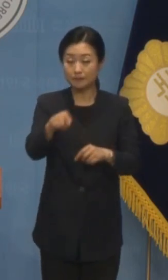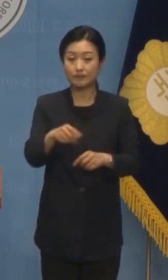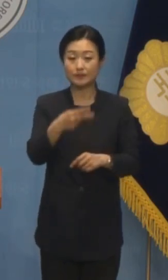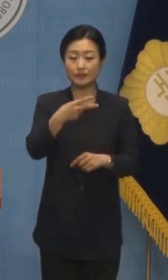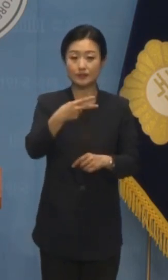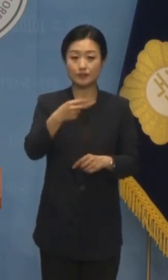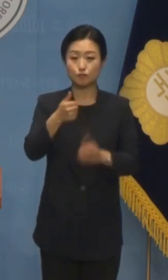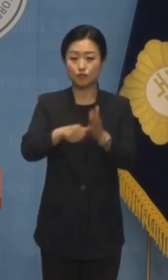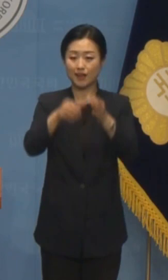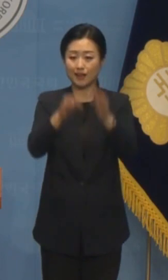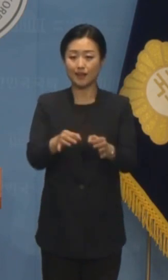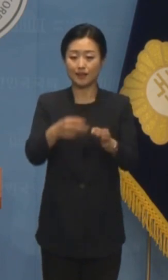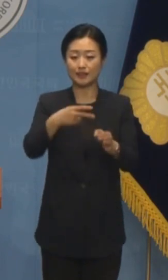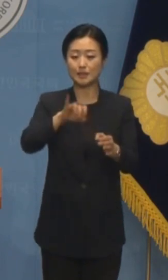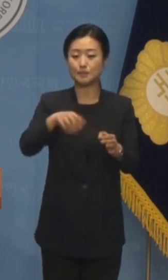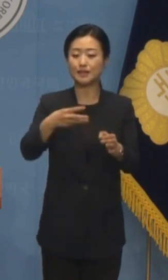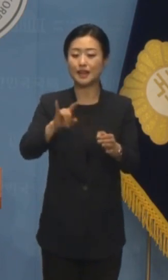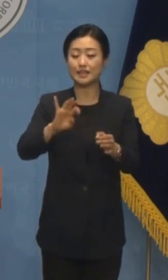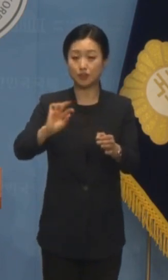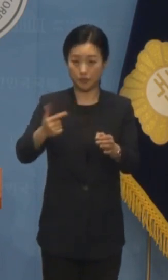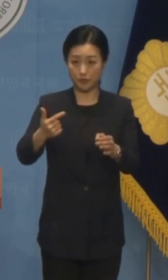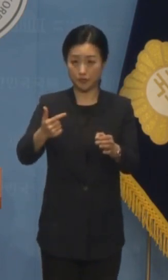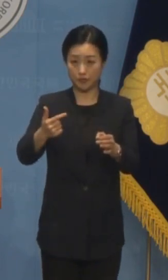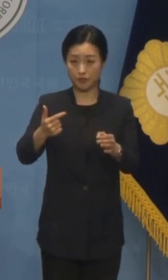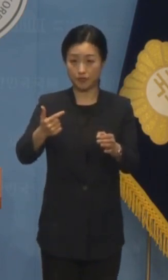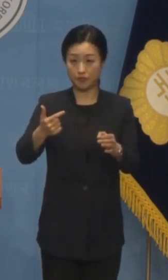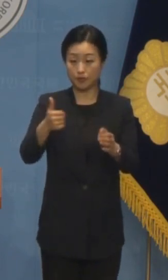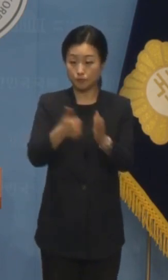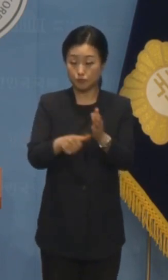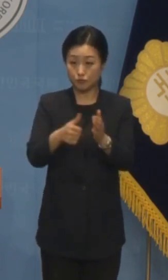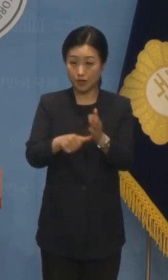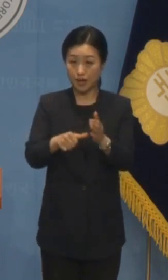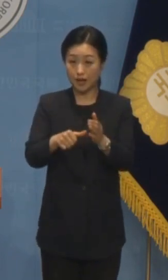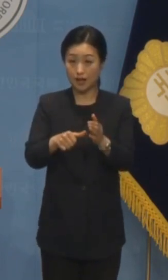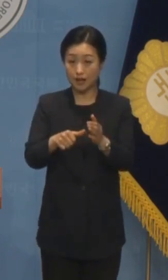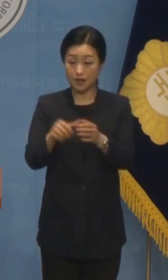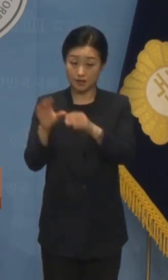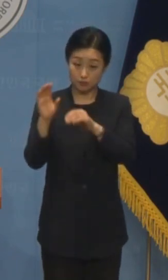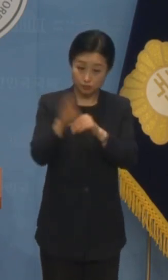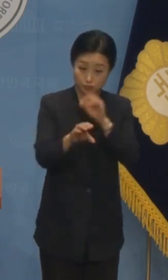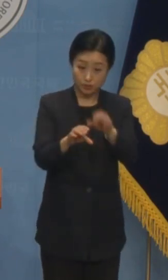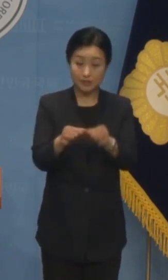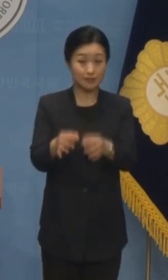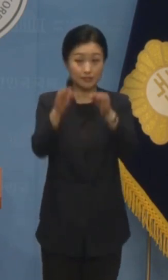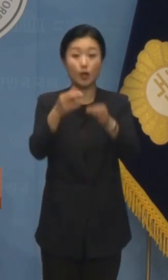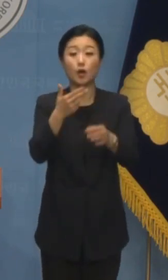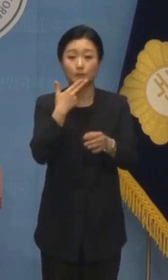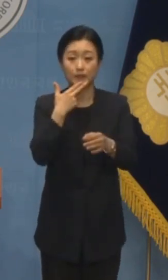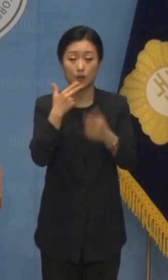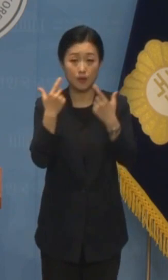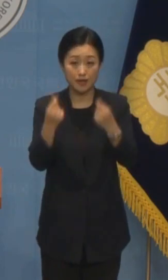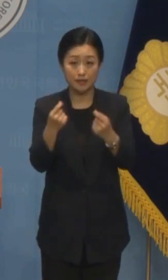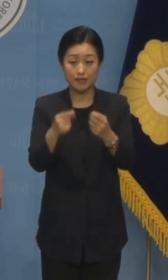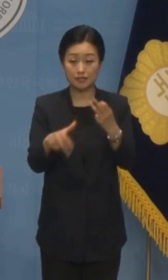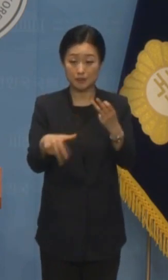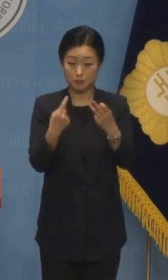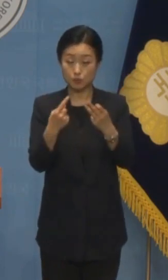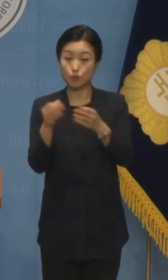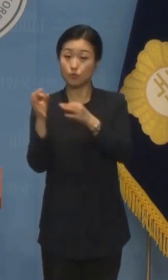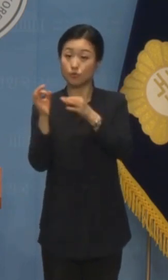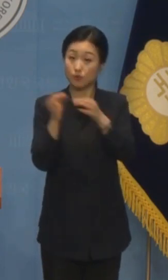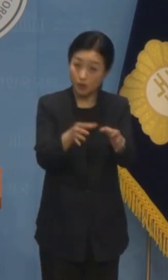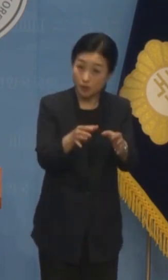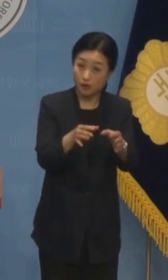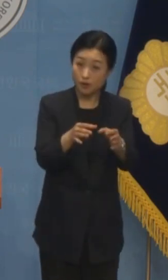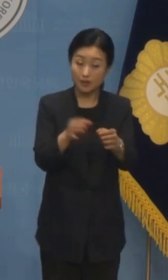갭이라고 부르는데요. 이 상태는 재정 지출에 의한 물가 상승 우려가 없다는 것을 의미합니다. 13조 원 안팎의 재정 지출